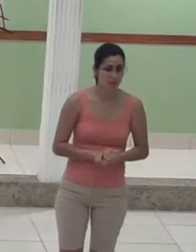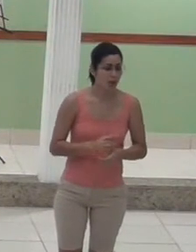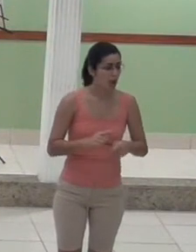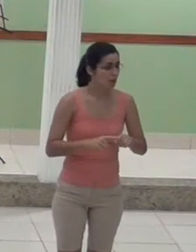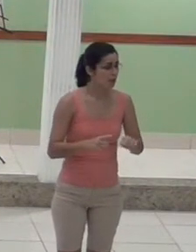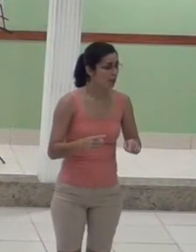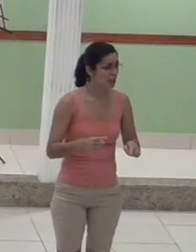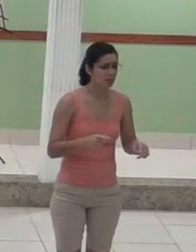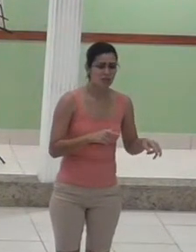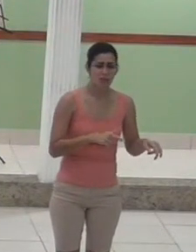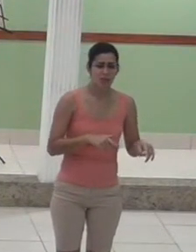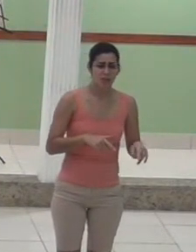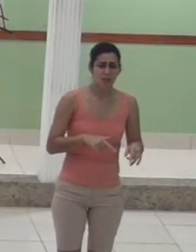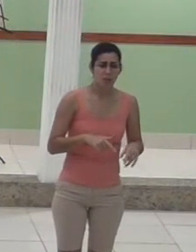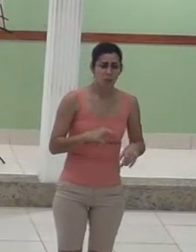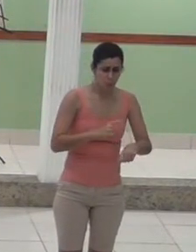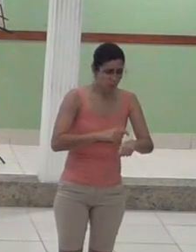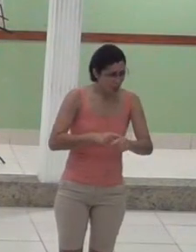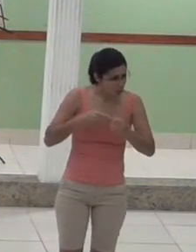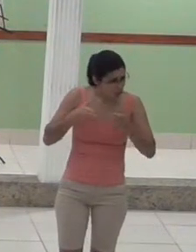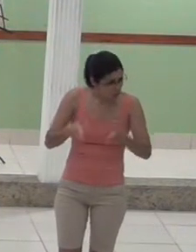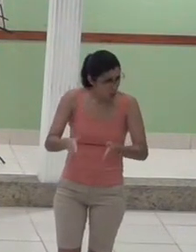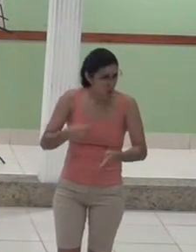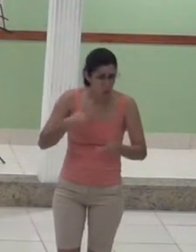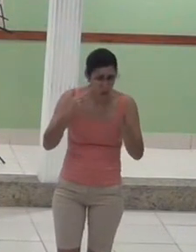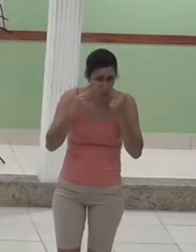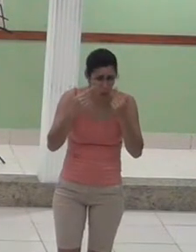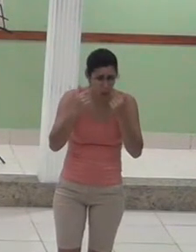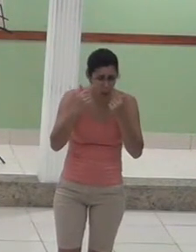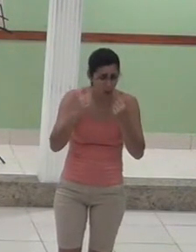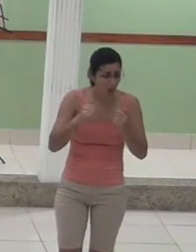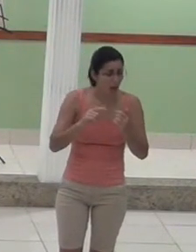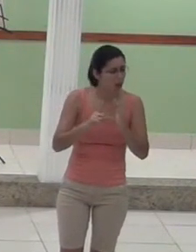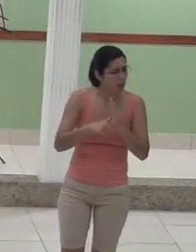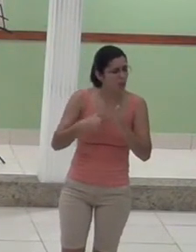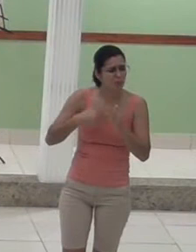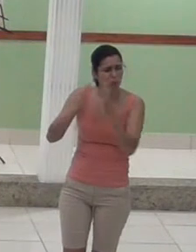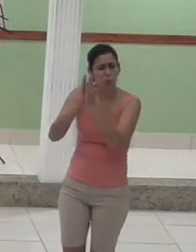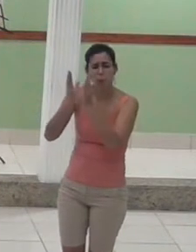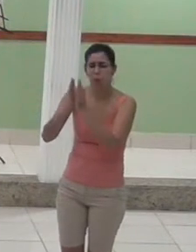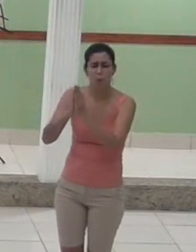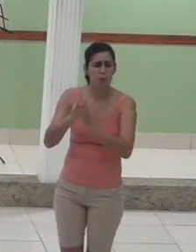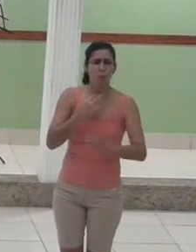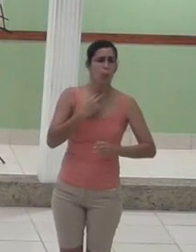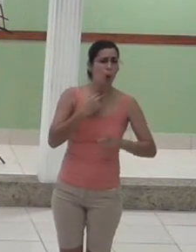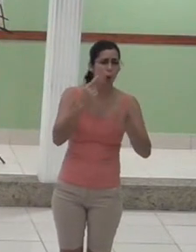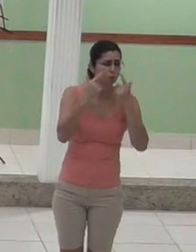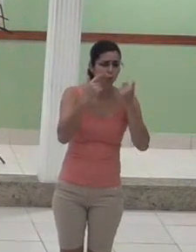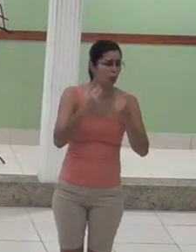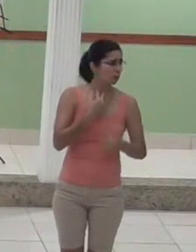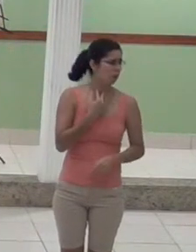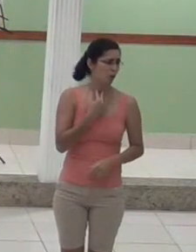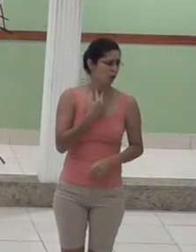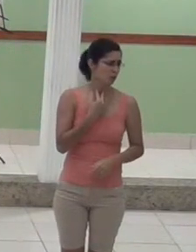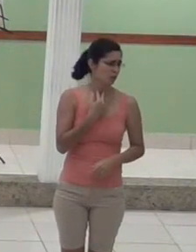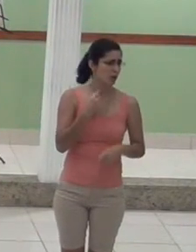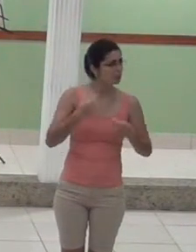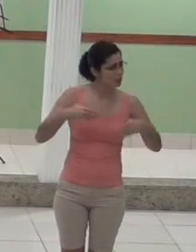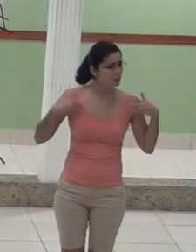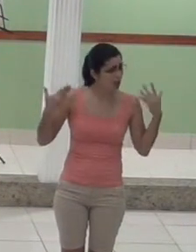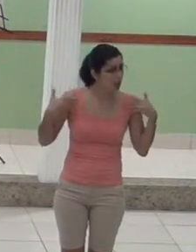no enterro, mas depois eu falei, não, Senhor, eu não posso chorar. Eu tenho que me alegrar. Eu tenho uma